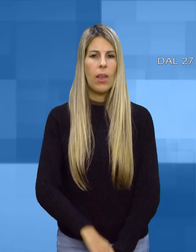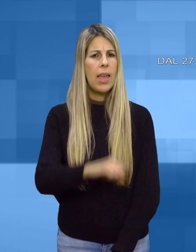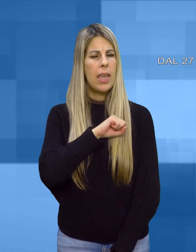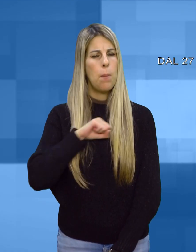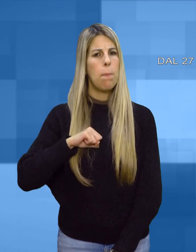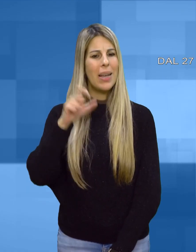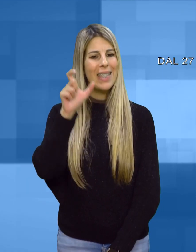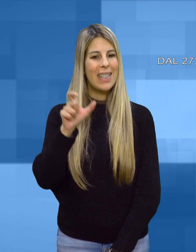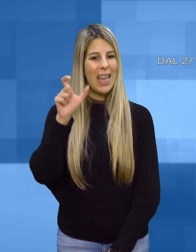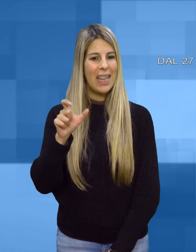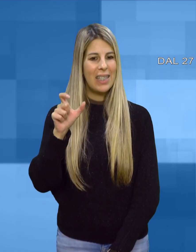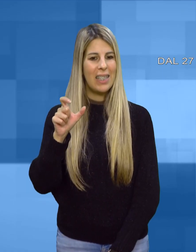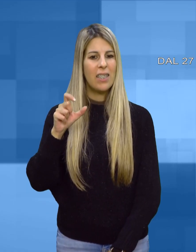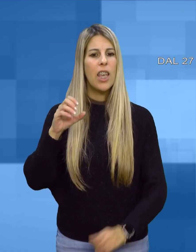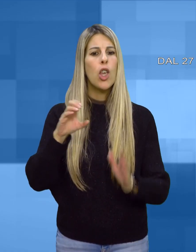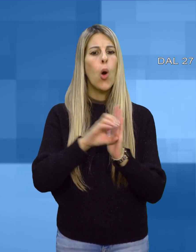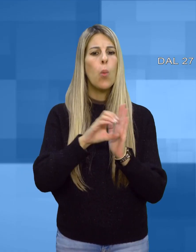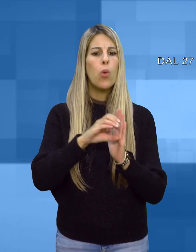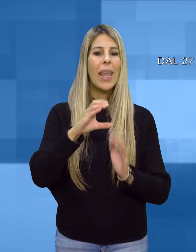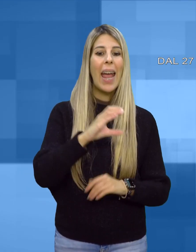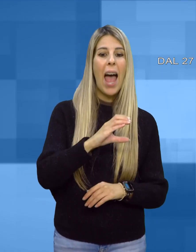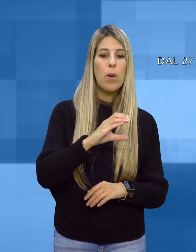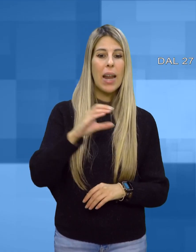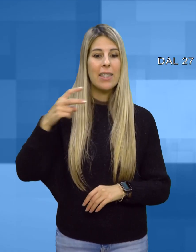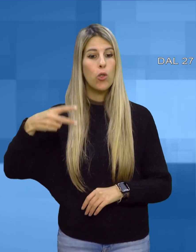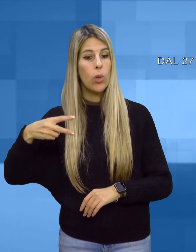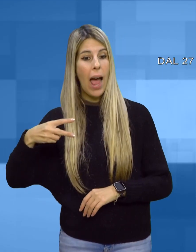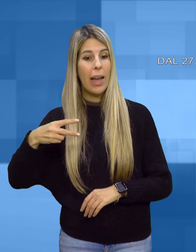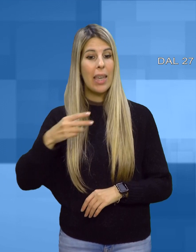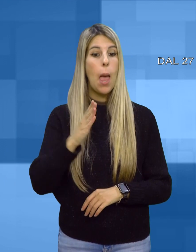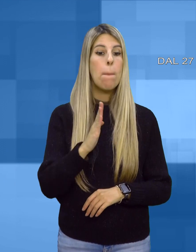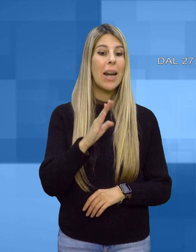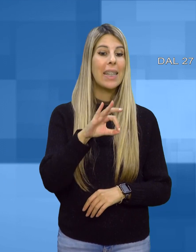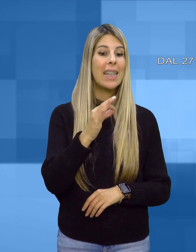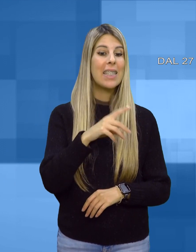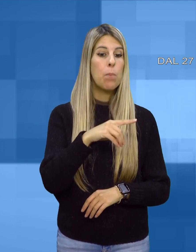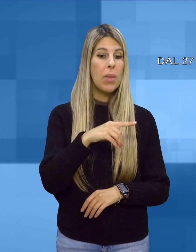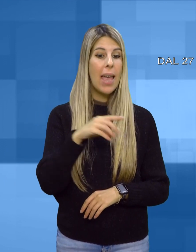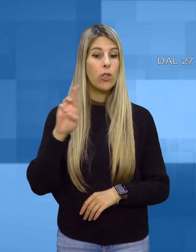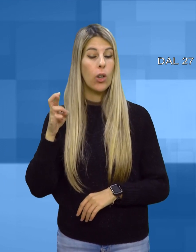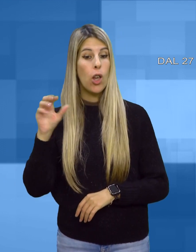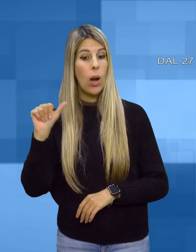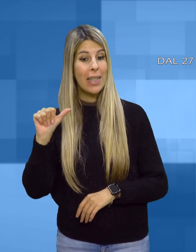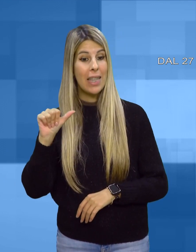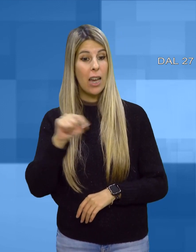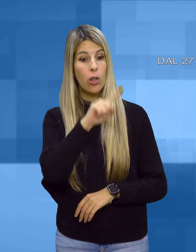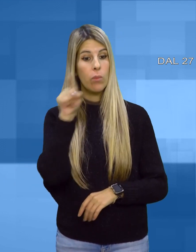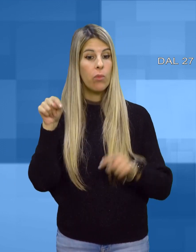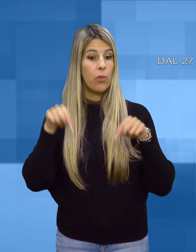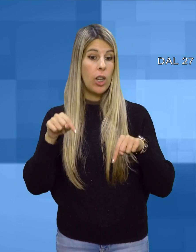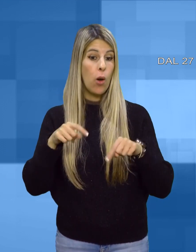I pazienti dei comuni di Cabras, Nuracchi, Baratelli San Pietro e Riola Sardo Fino a oggi seguiti